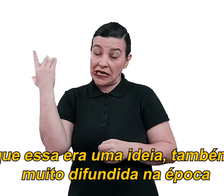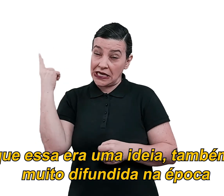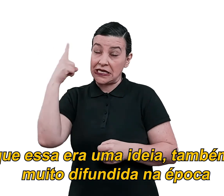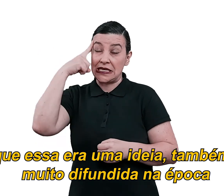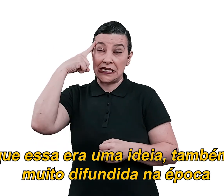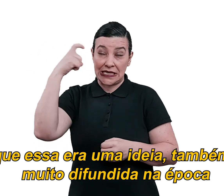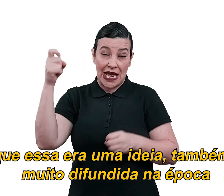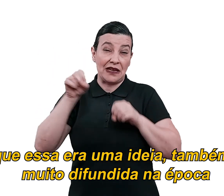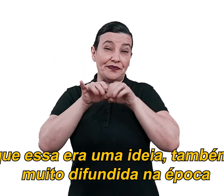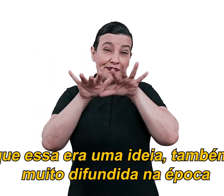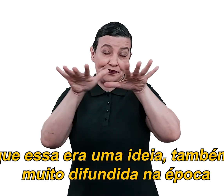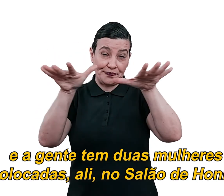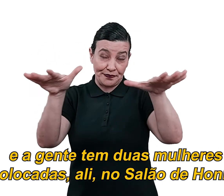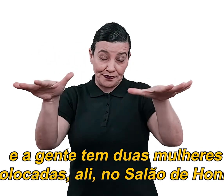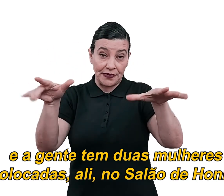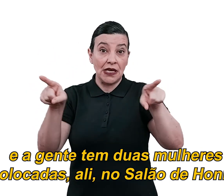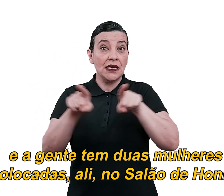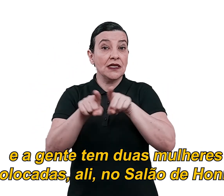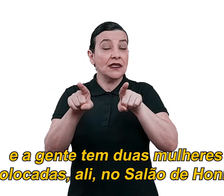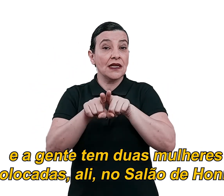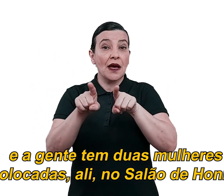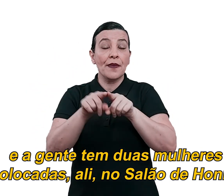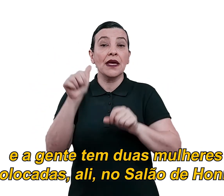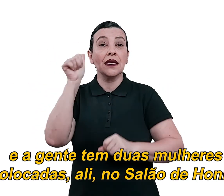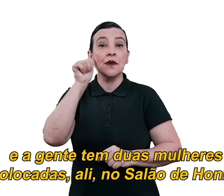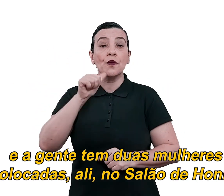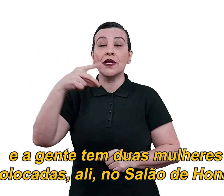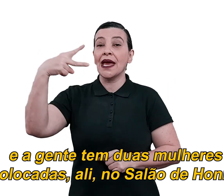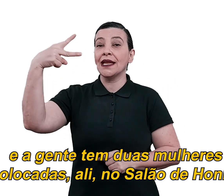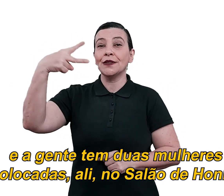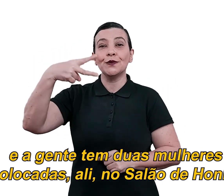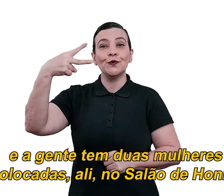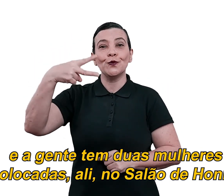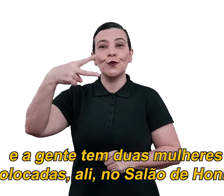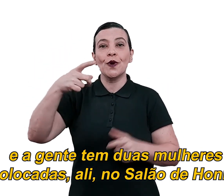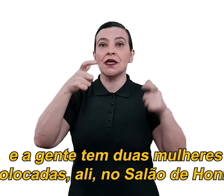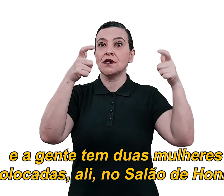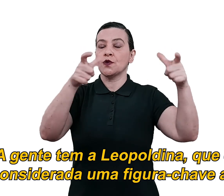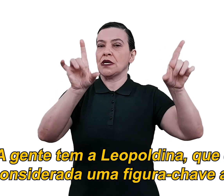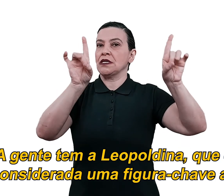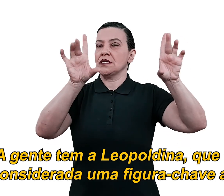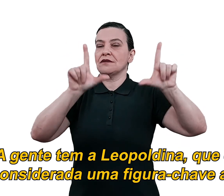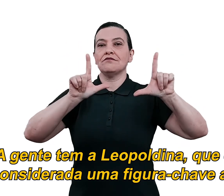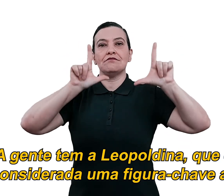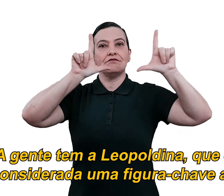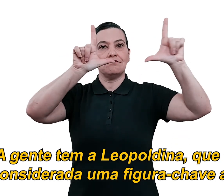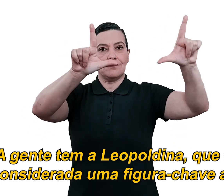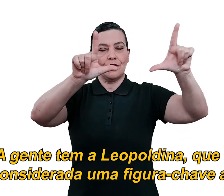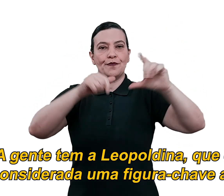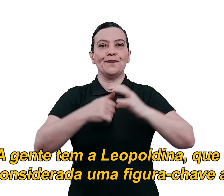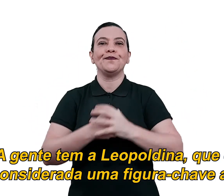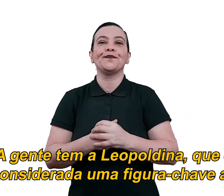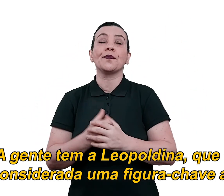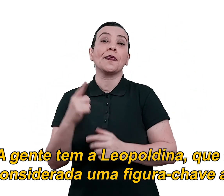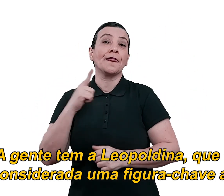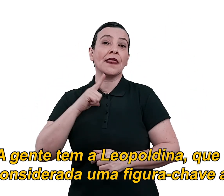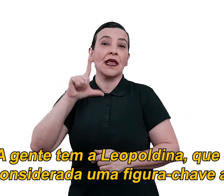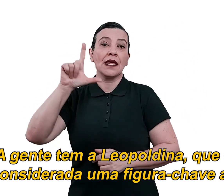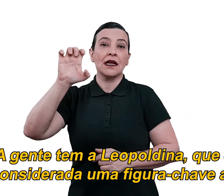também muito difundida na época, e a gente tem 2 mulheres colocadas ali no Salão de Honra. A gente tem